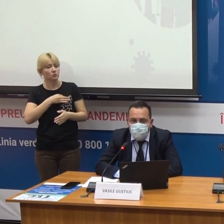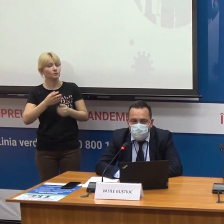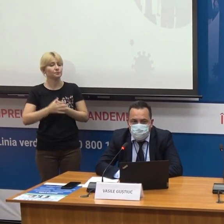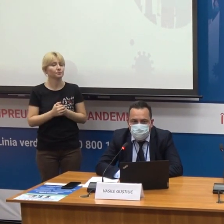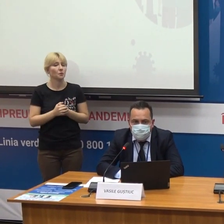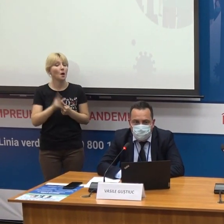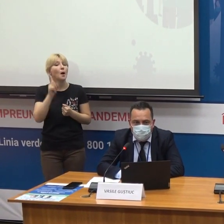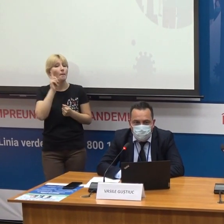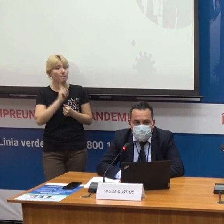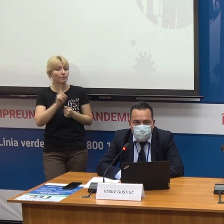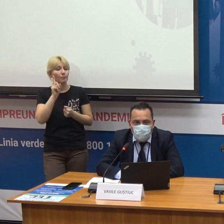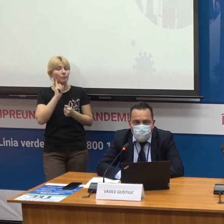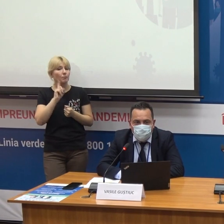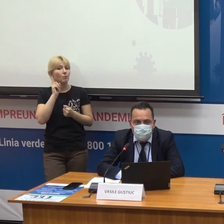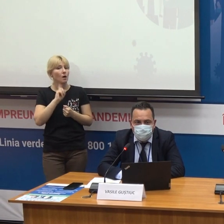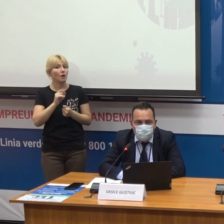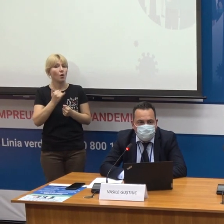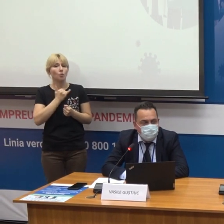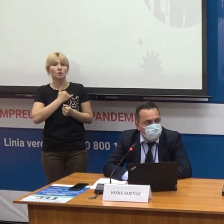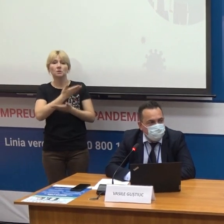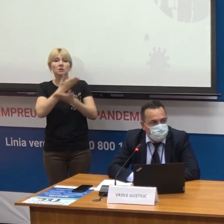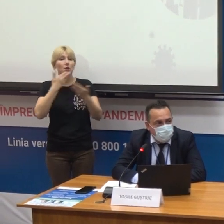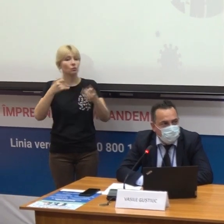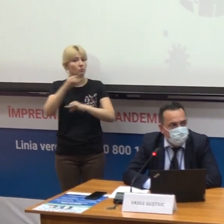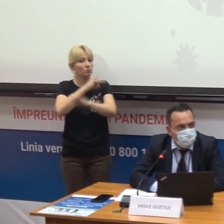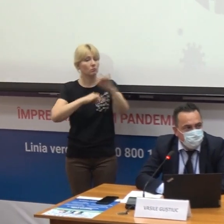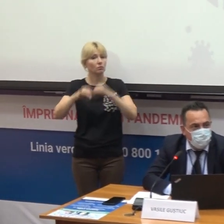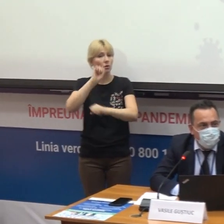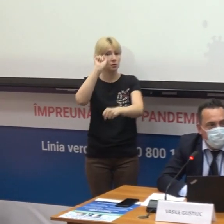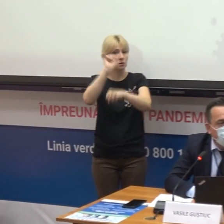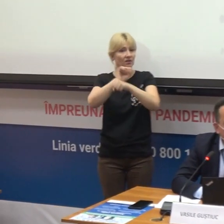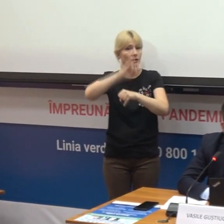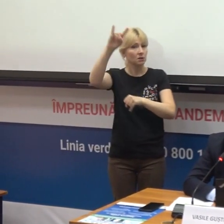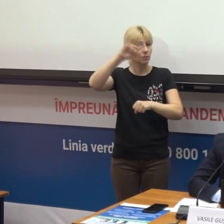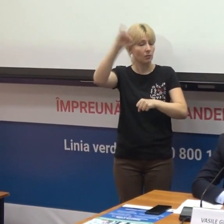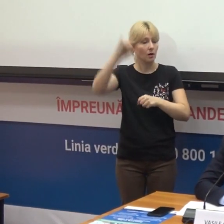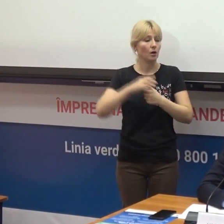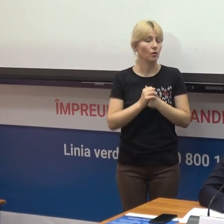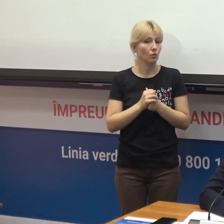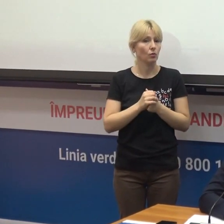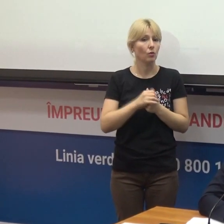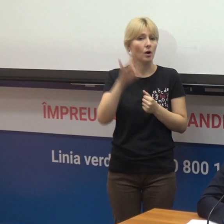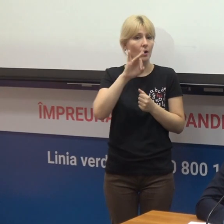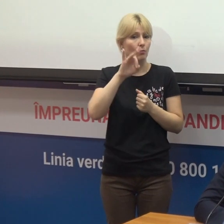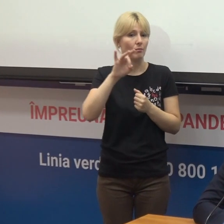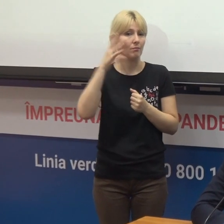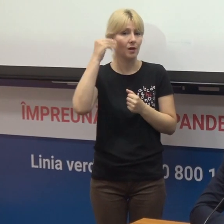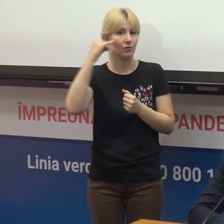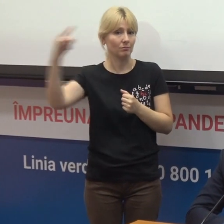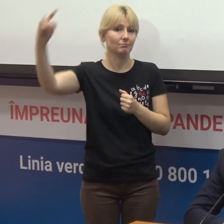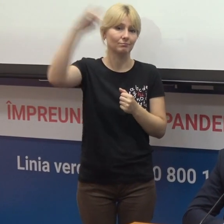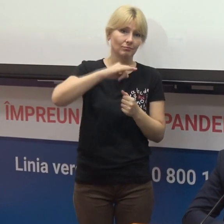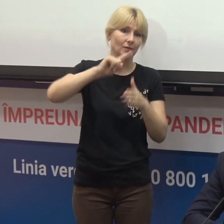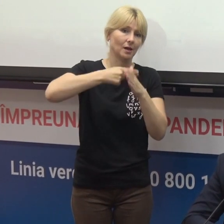La moment, vă zic că nu am pus în discuție sistarea zborurilor către Republica Moldova sau